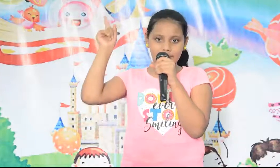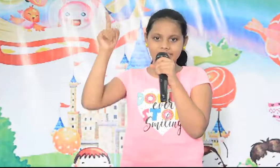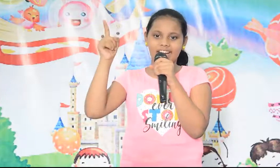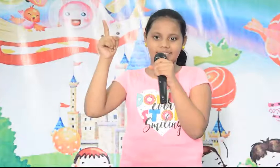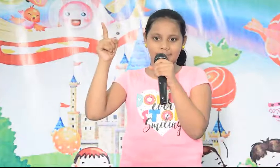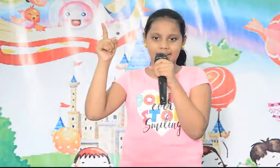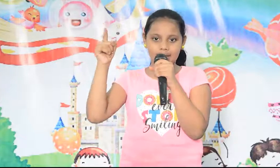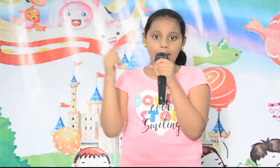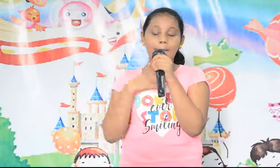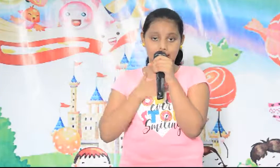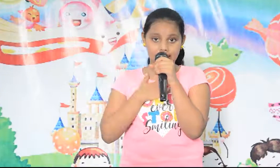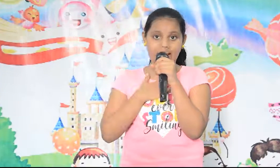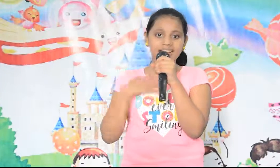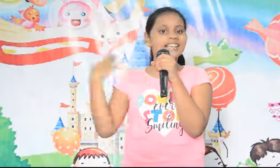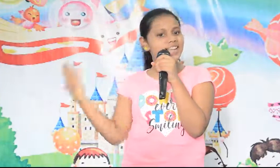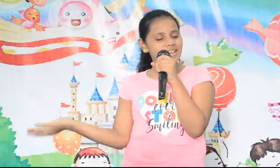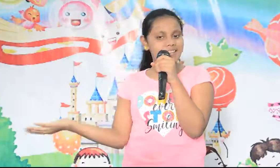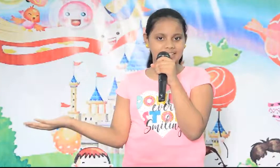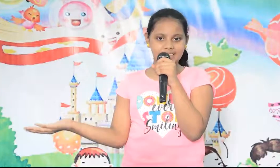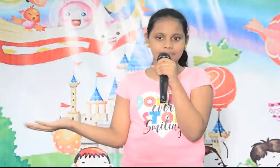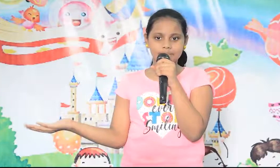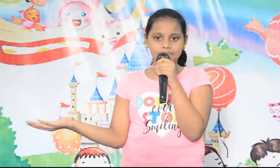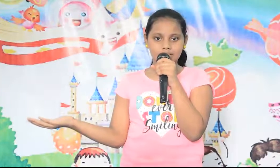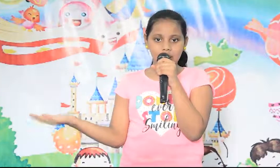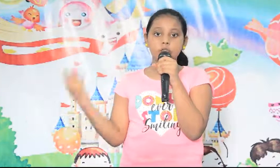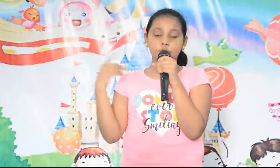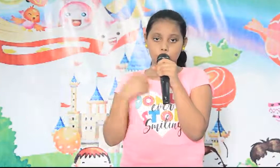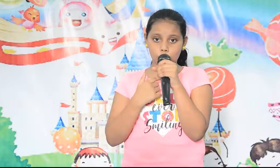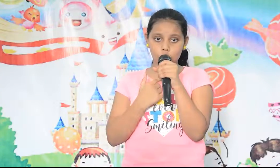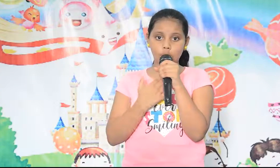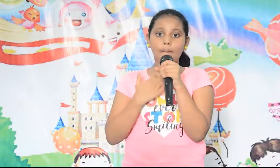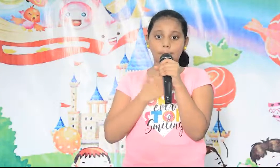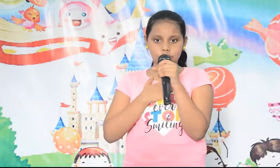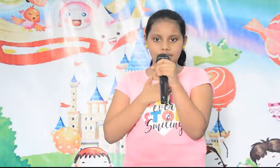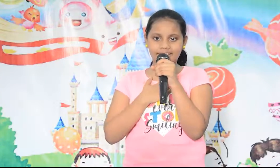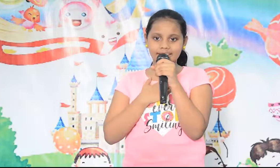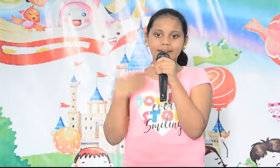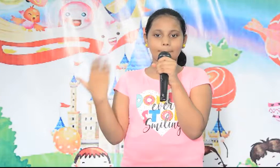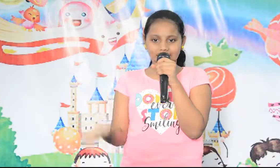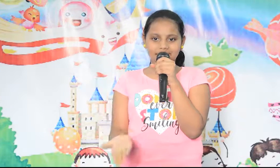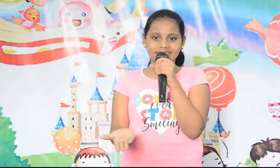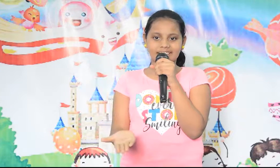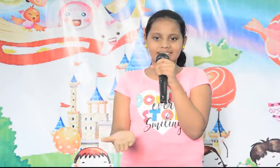पवित्र आत्मा मेरा सहायक है जो मुझे मार्ग दिखाता